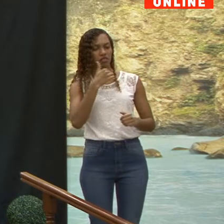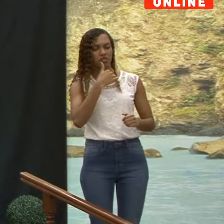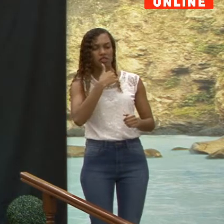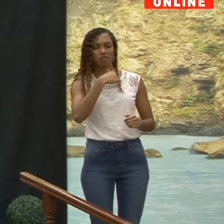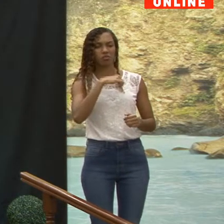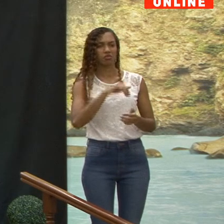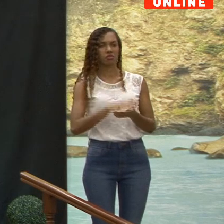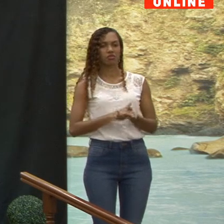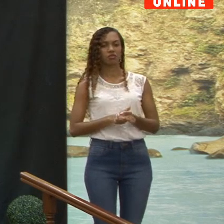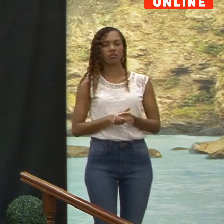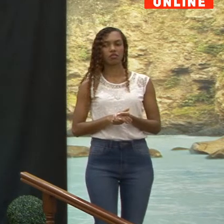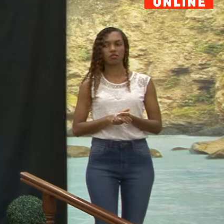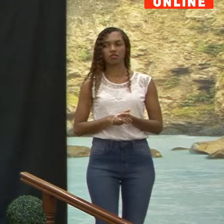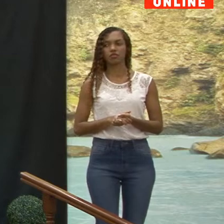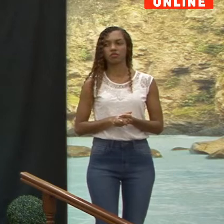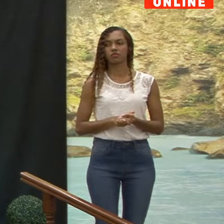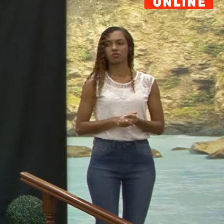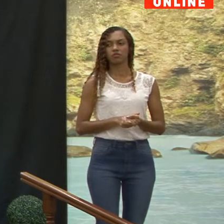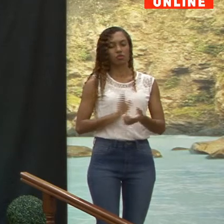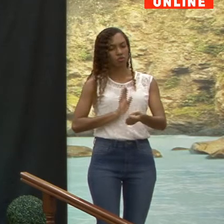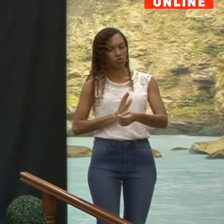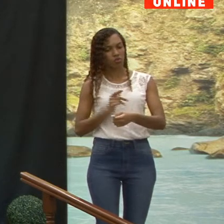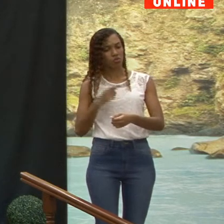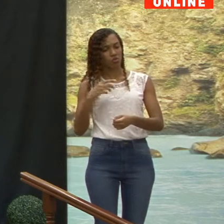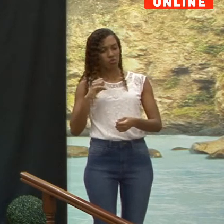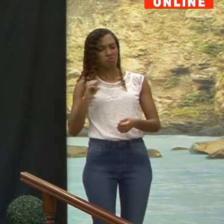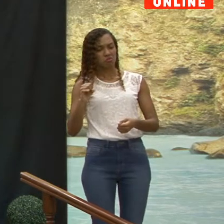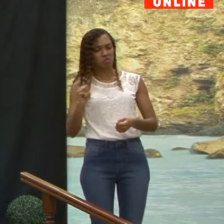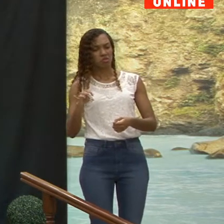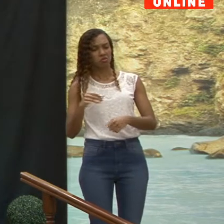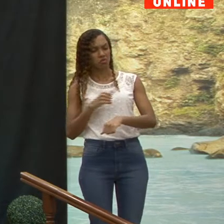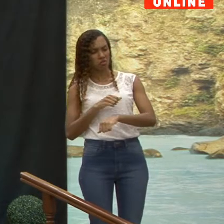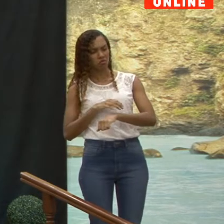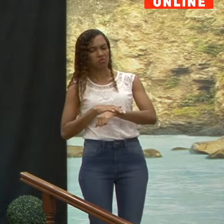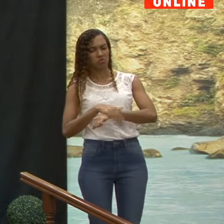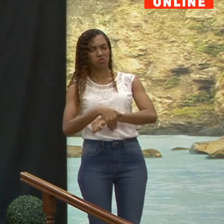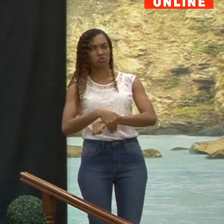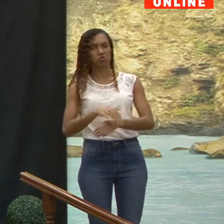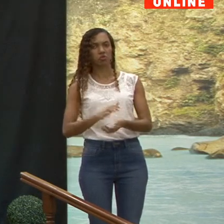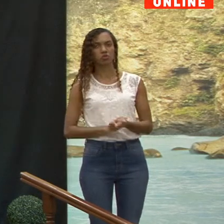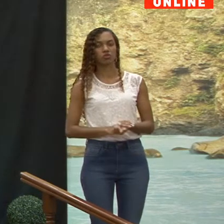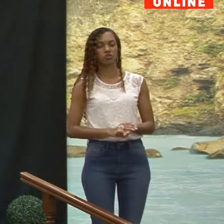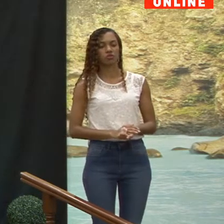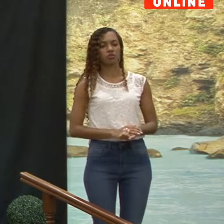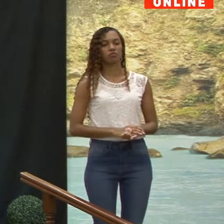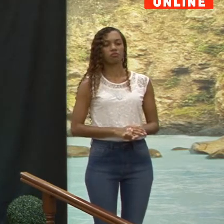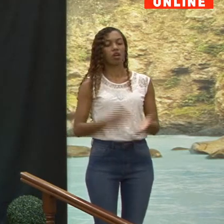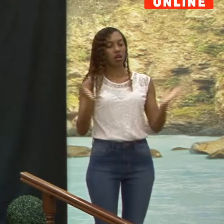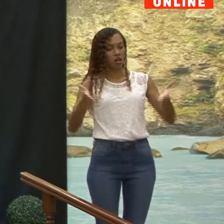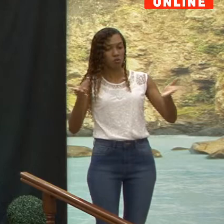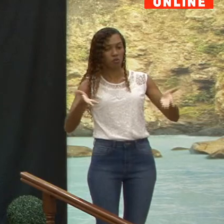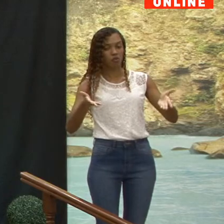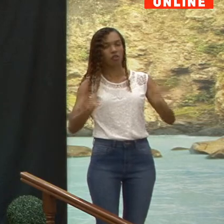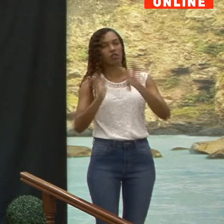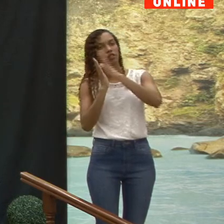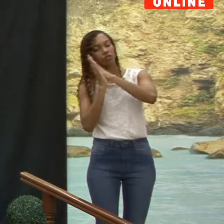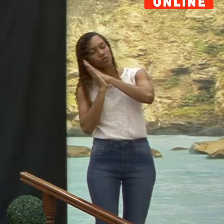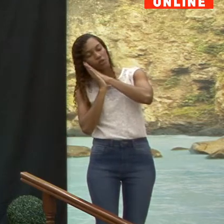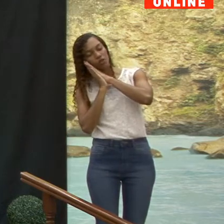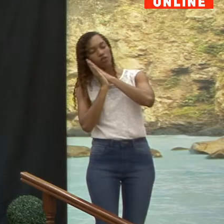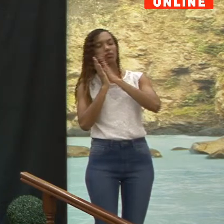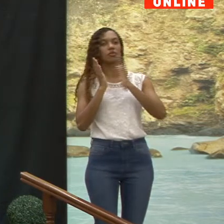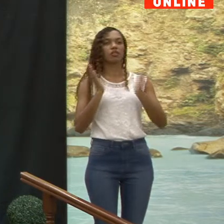dormia, de manhã levantava e agora ele dorme, acorda, dorme, acorda. E teve uma hora que ele